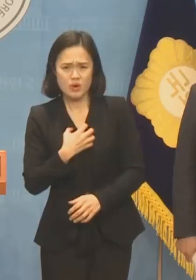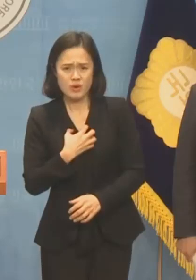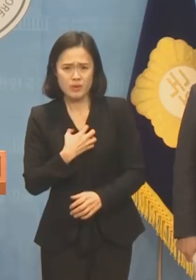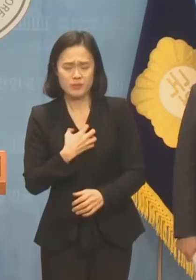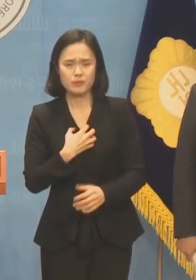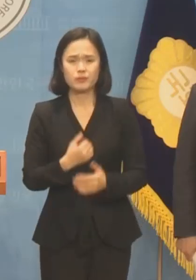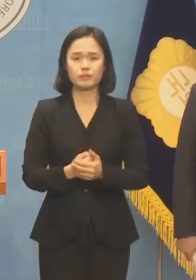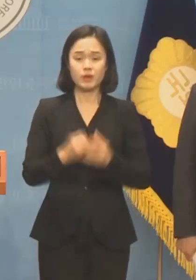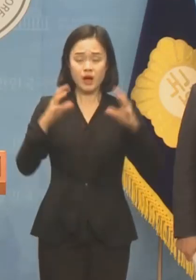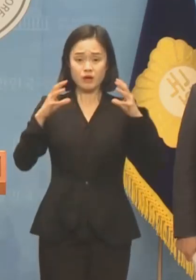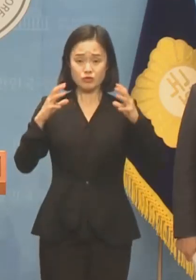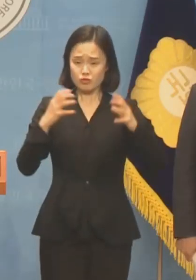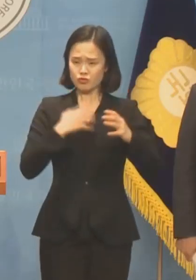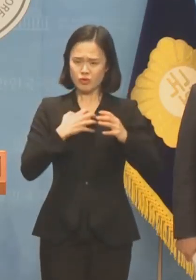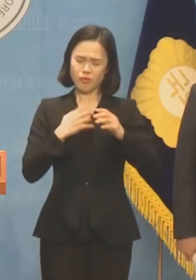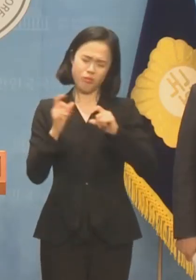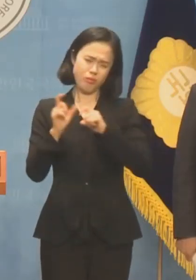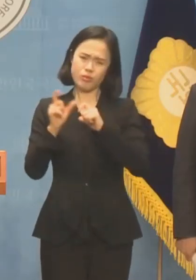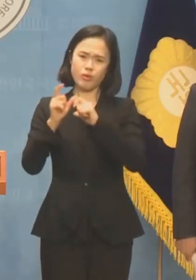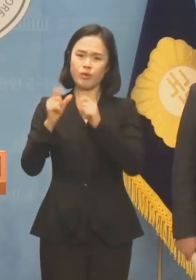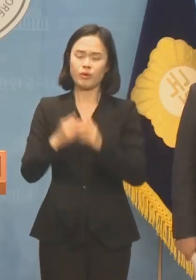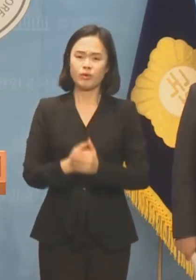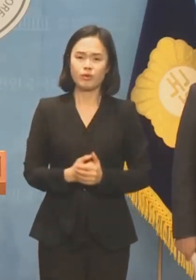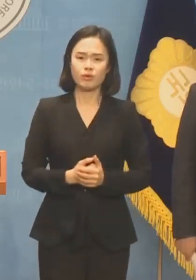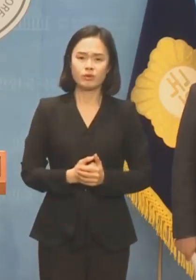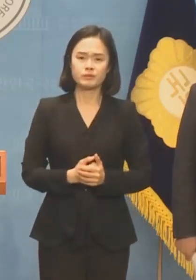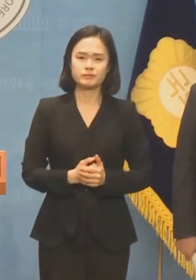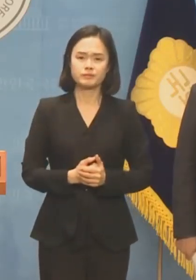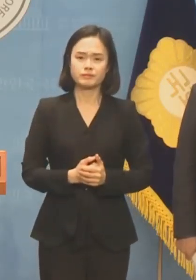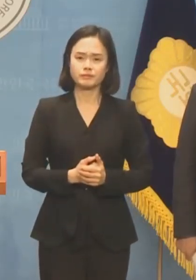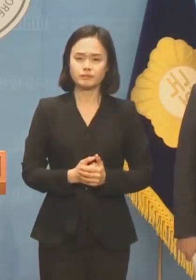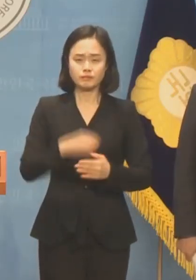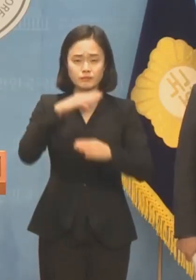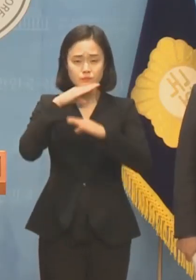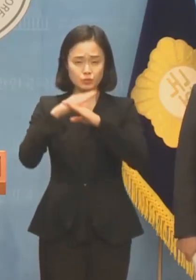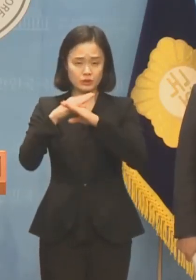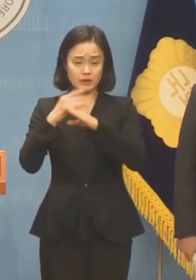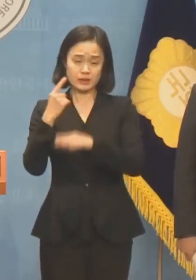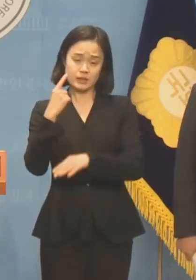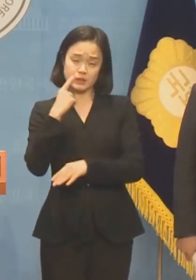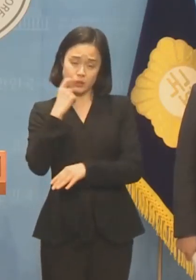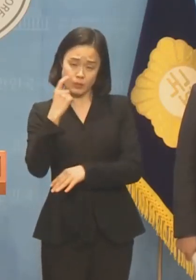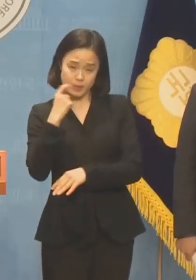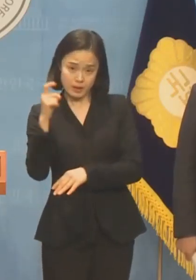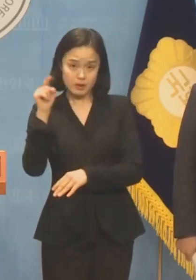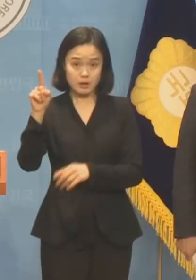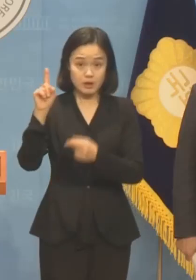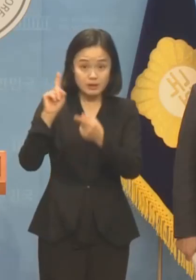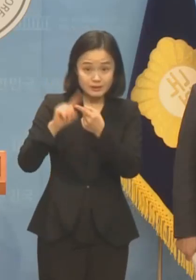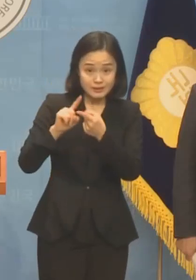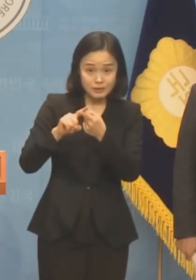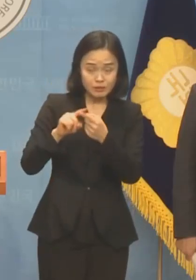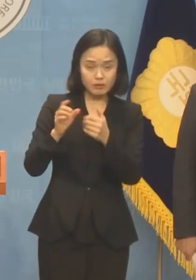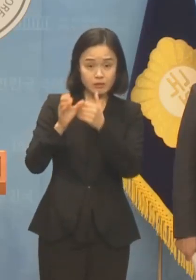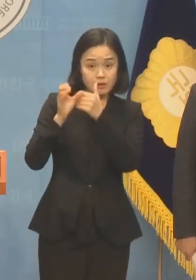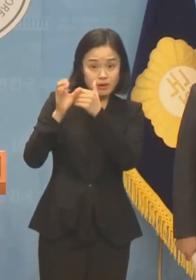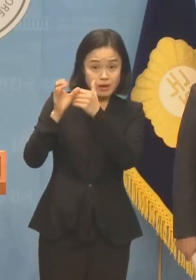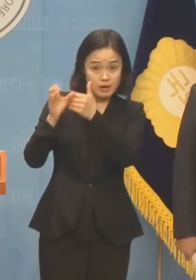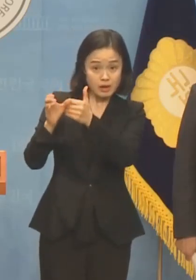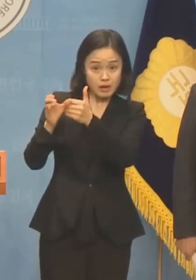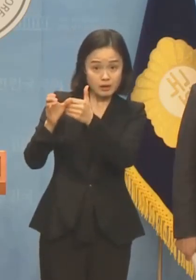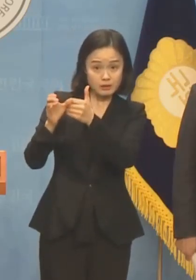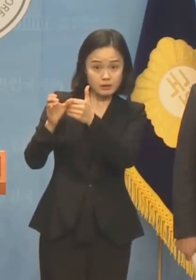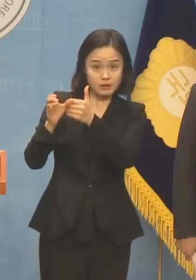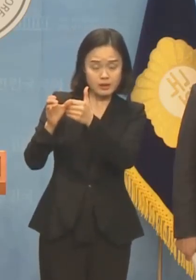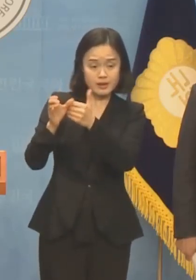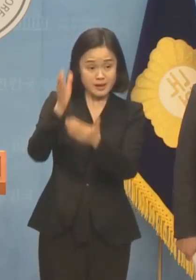뿐입니다. 향후에도 국군의 손발을 묶어 북한의 도발에 대해 대응 조치를 주저하게 하거나 하지 못하게